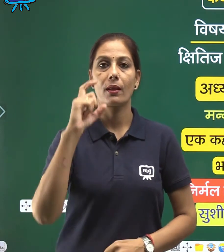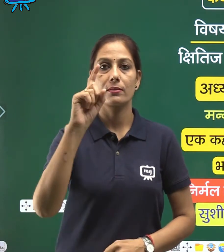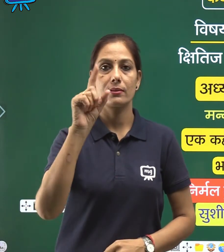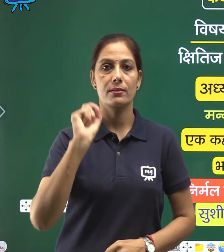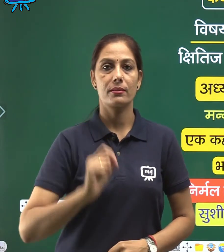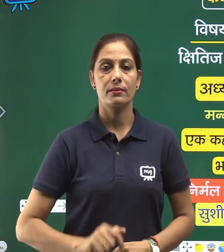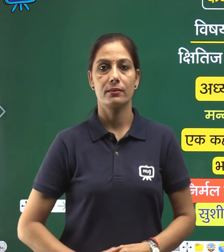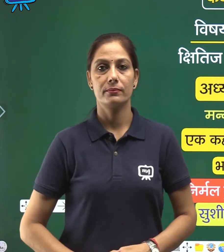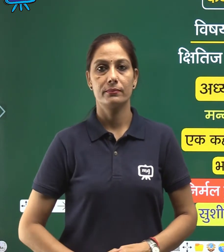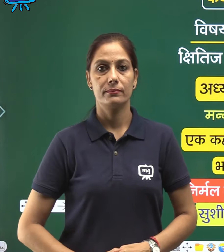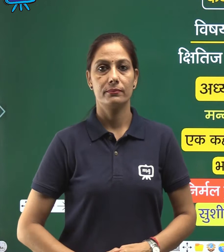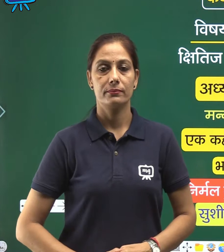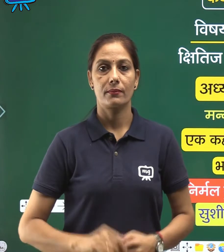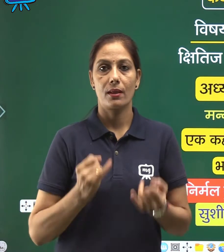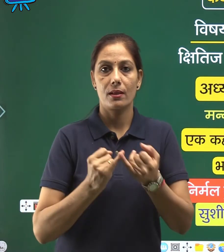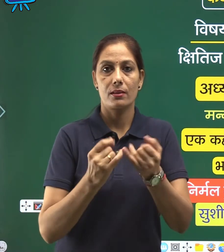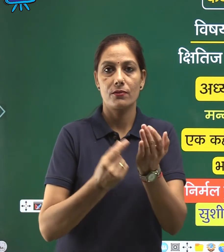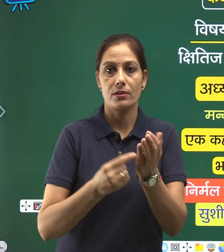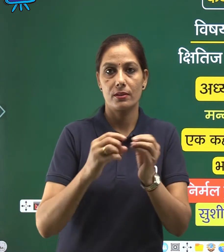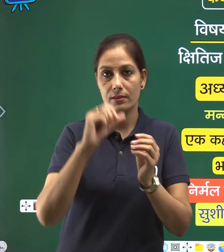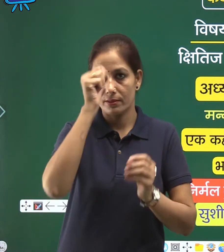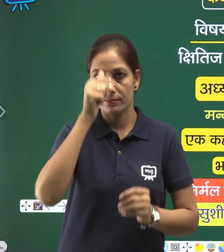की हिंदी विषय की